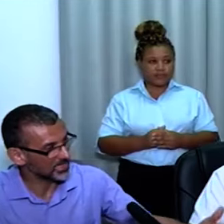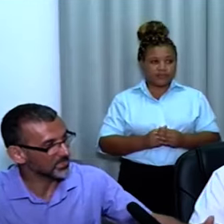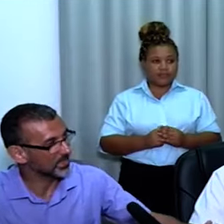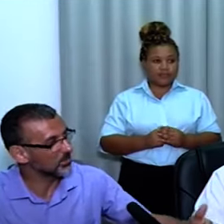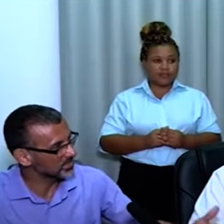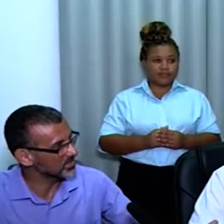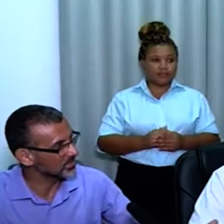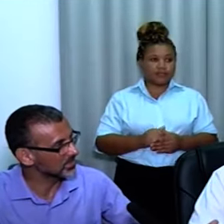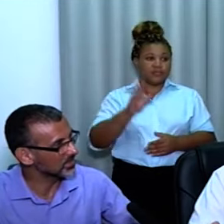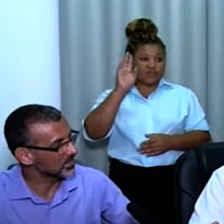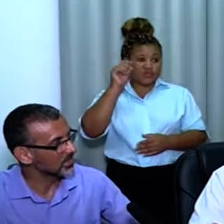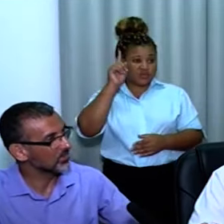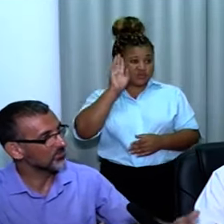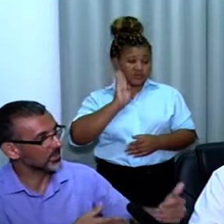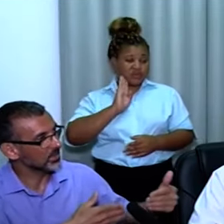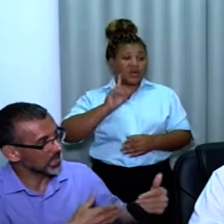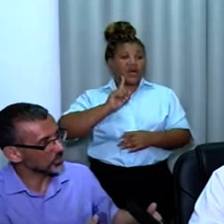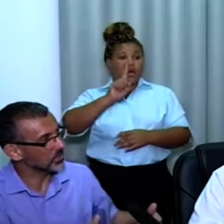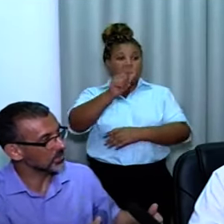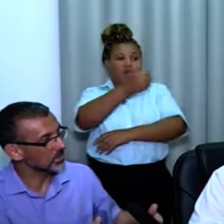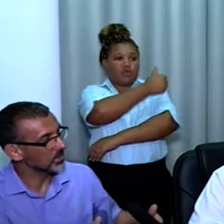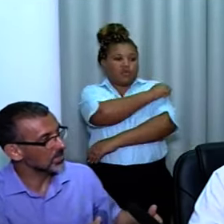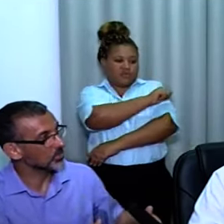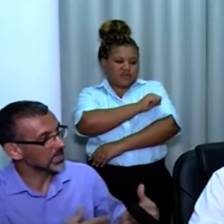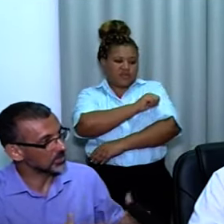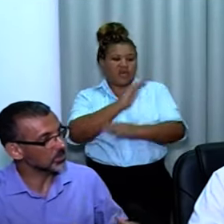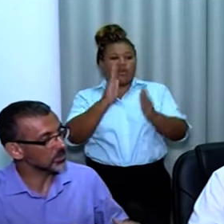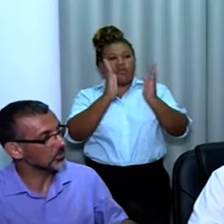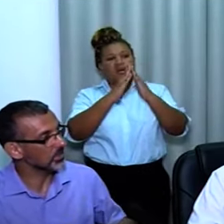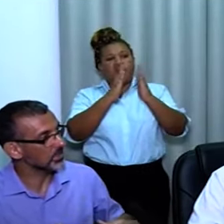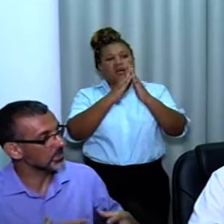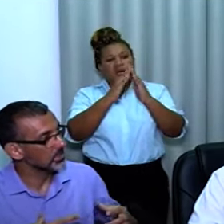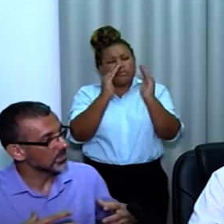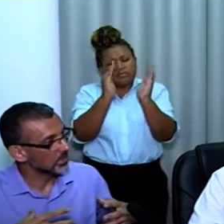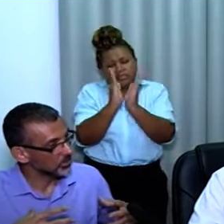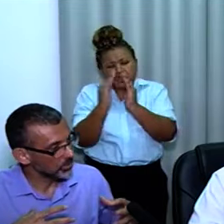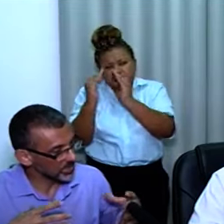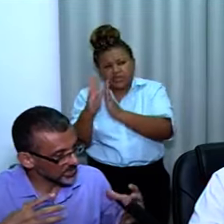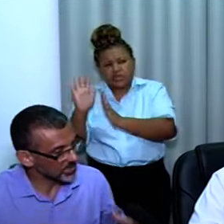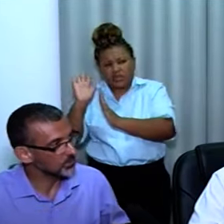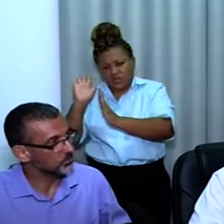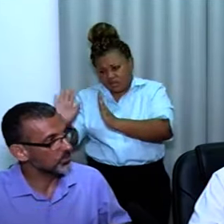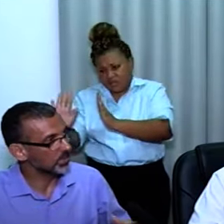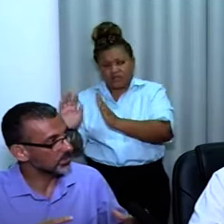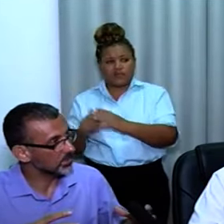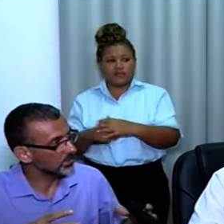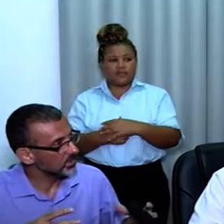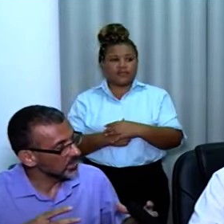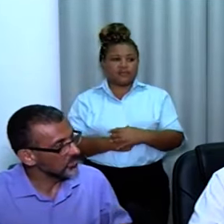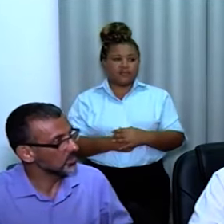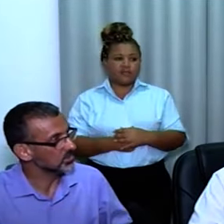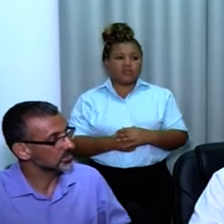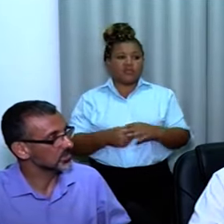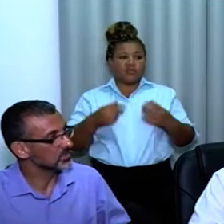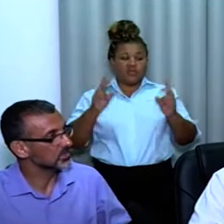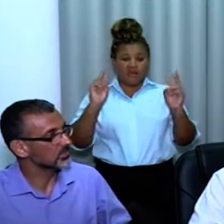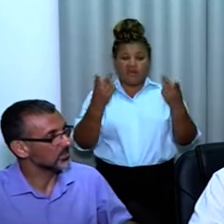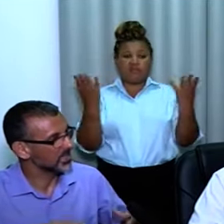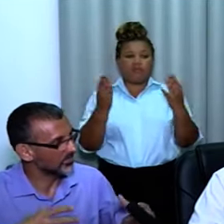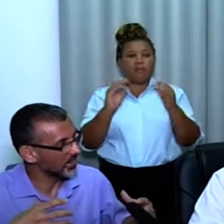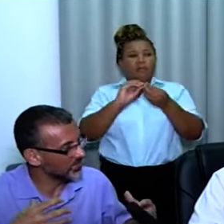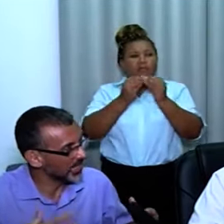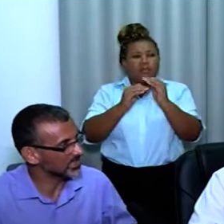la santé, de la district, que vous venez de casualty. Parce que casualty, nous pouvons les existe pour les emergencies,